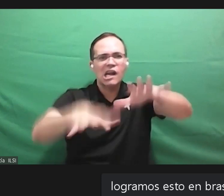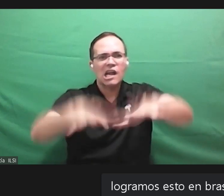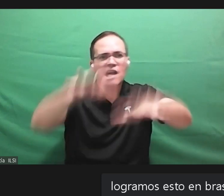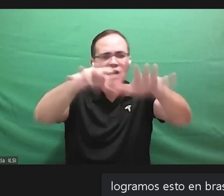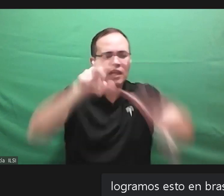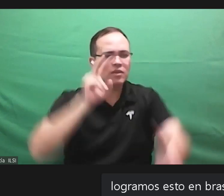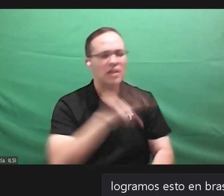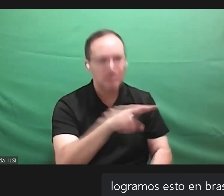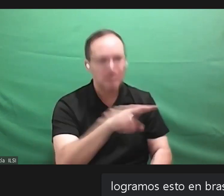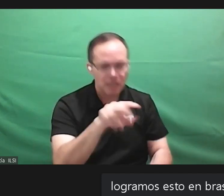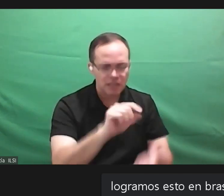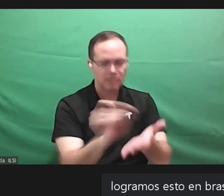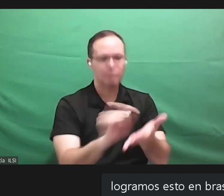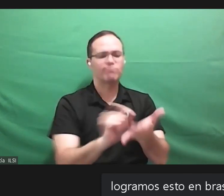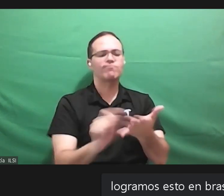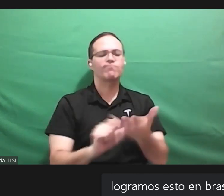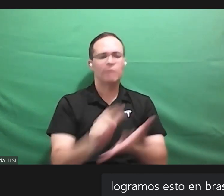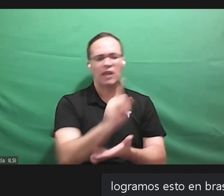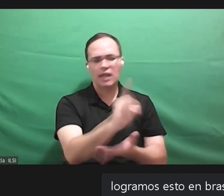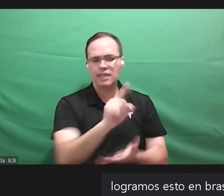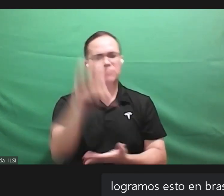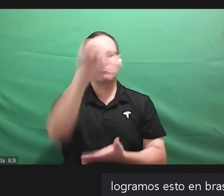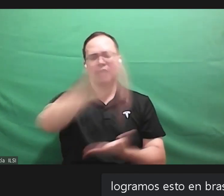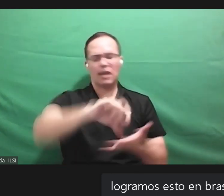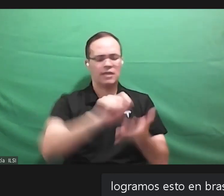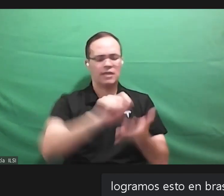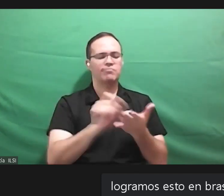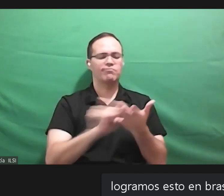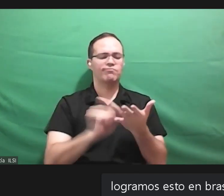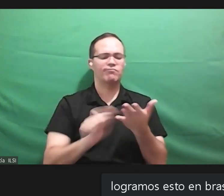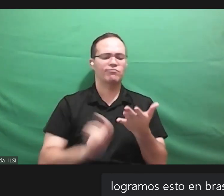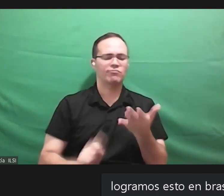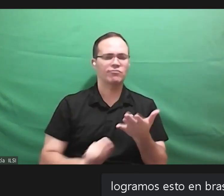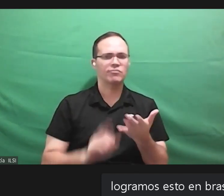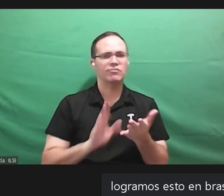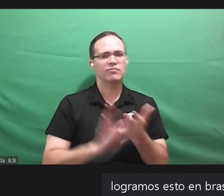Ok, sí. Muchas gracias. Es lo que no se le puede hacer como pregunta a las personas directas.